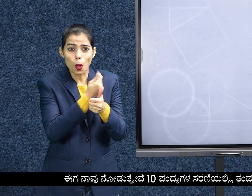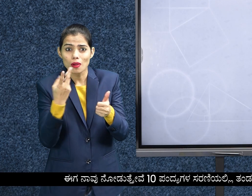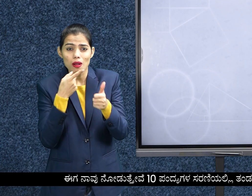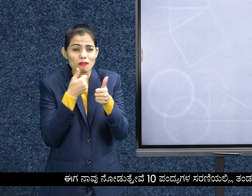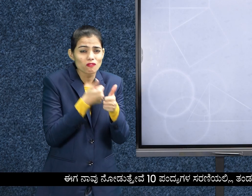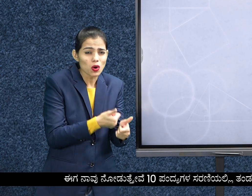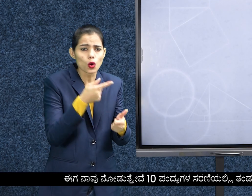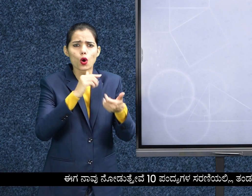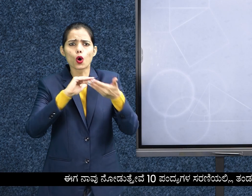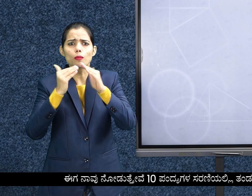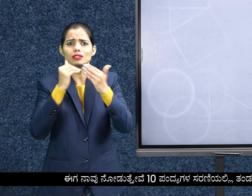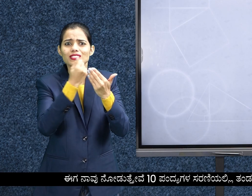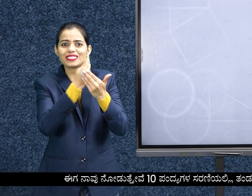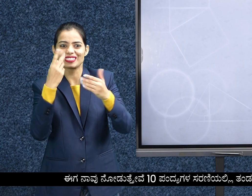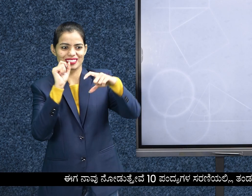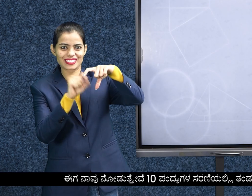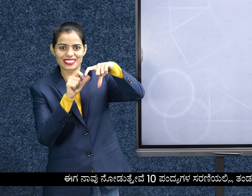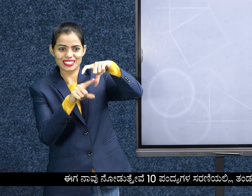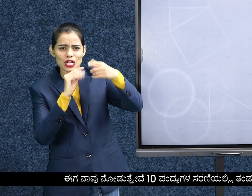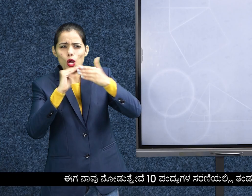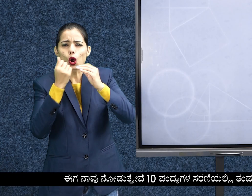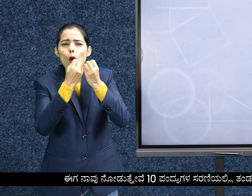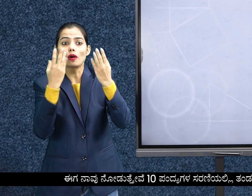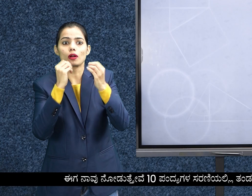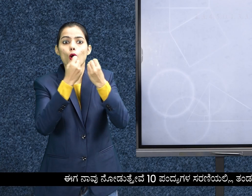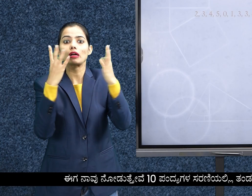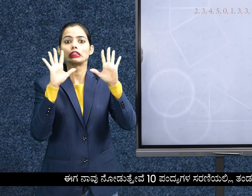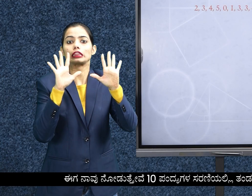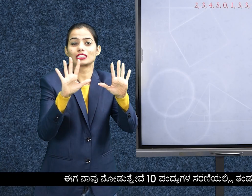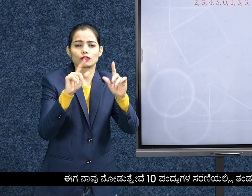ಈ ಕೆಳಗಿನ ಸಂಖ್ಯೆಯ ಗೋಲುಗಳನ್ನ ಗಳಿಸಿದೆ.